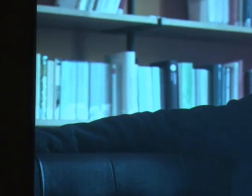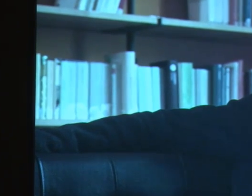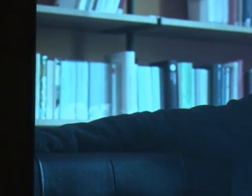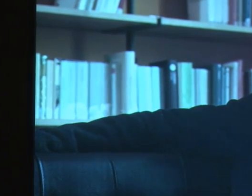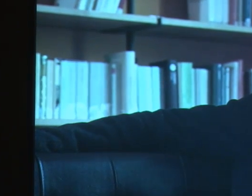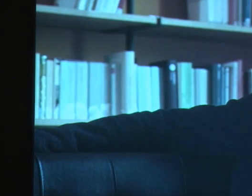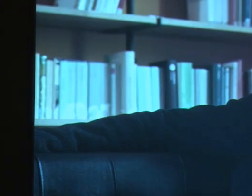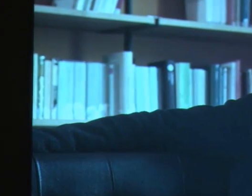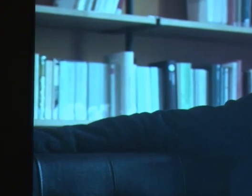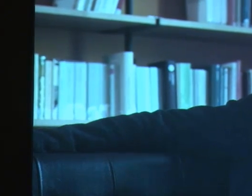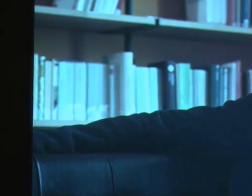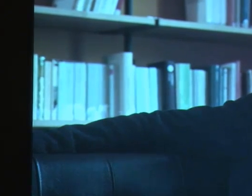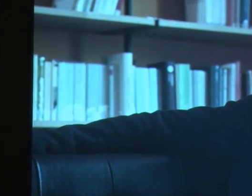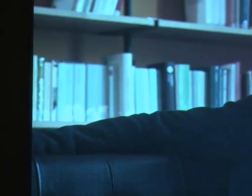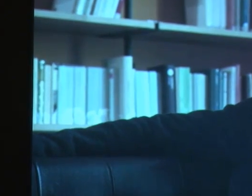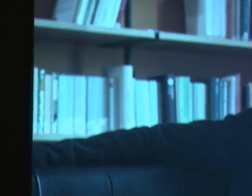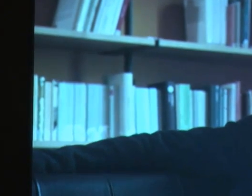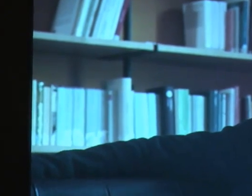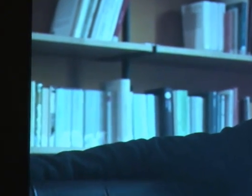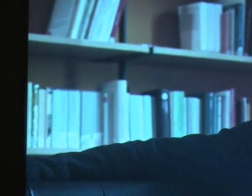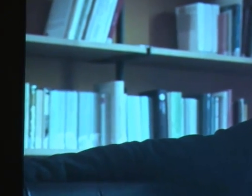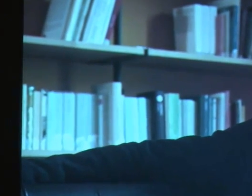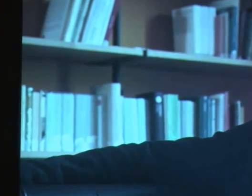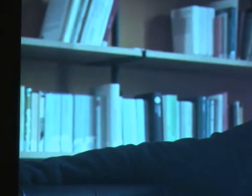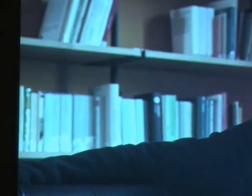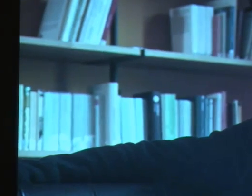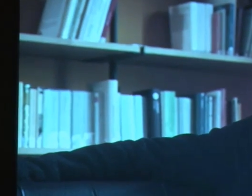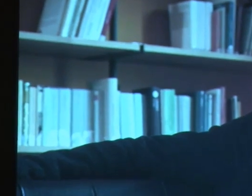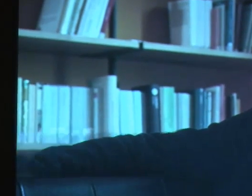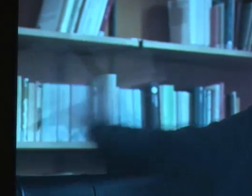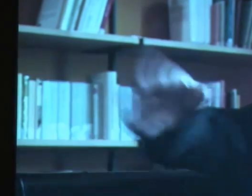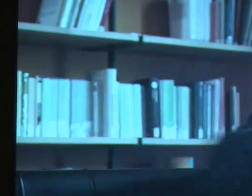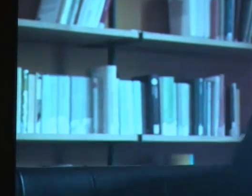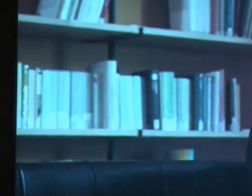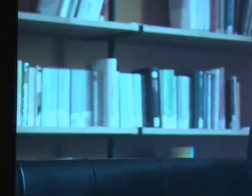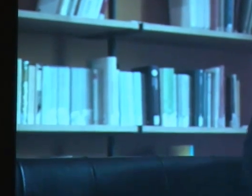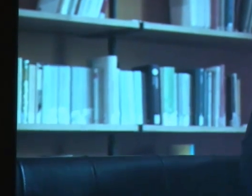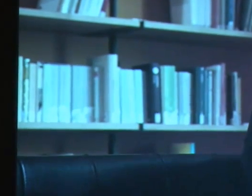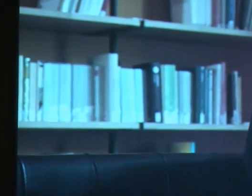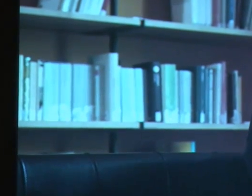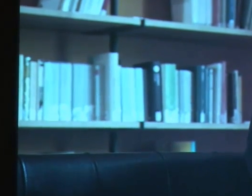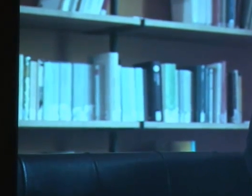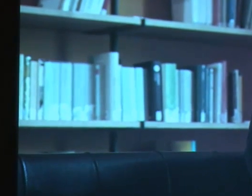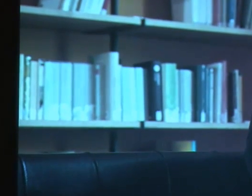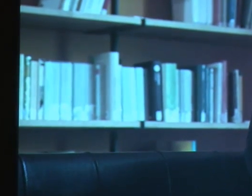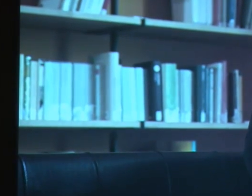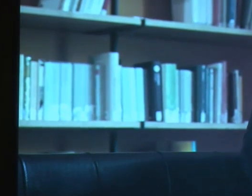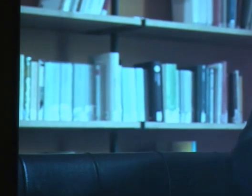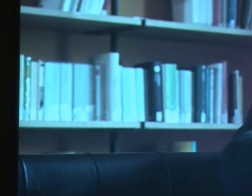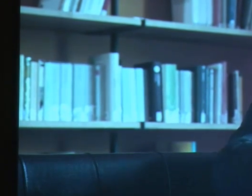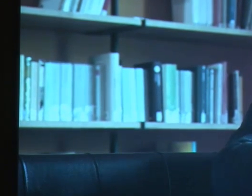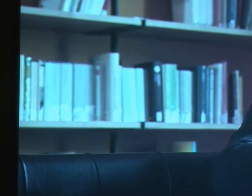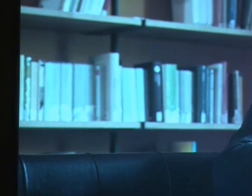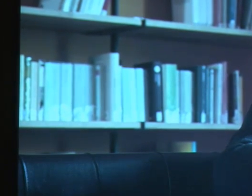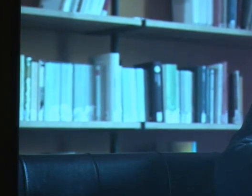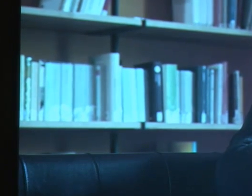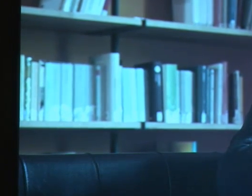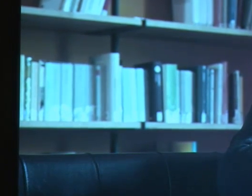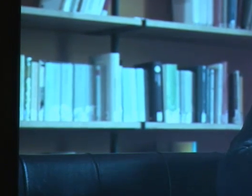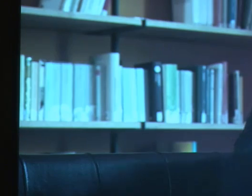quello che volevo dal lettore vedere ascoltare toccare territori anche diciamo quelli che